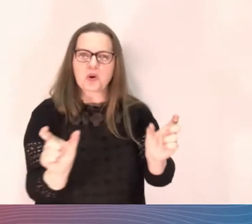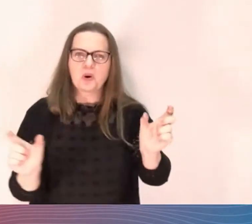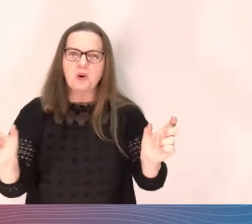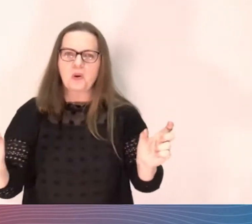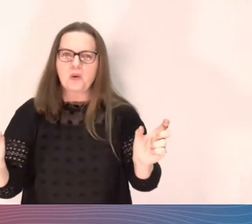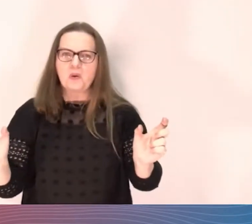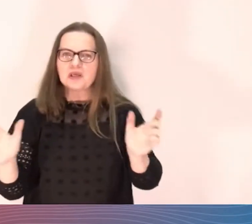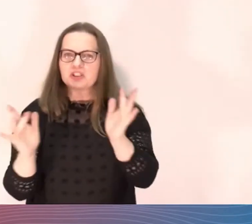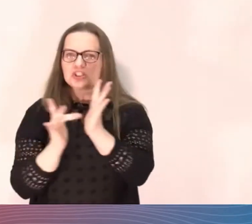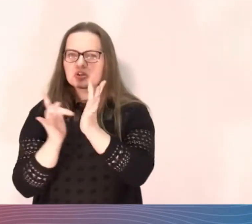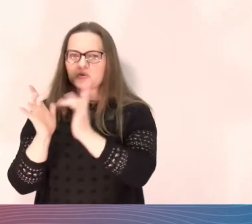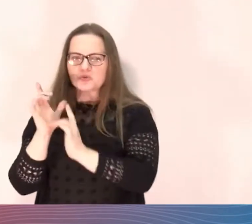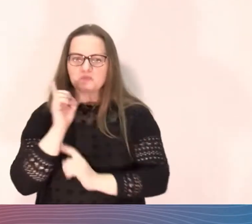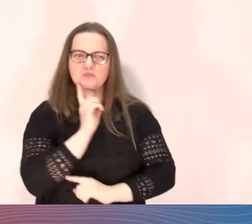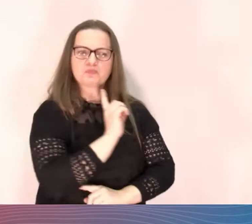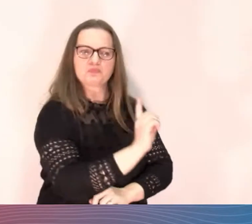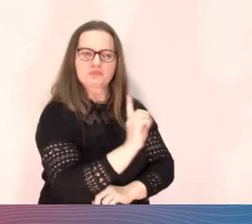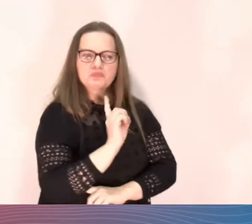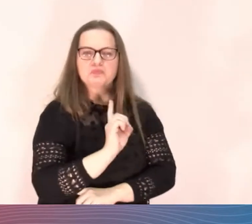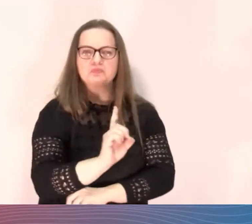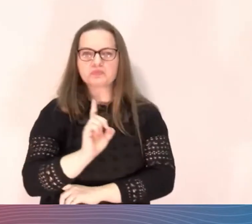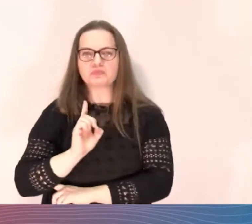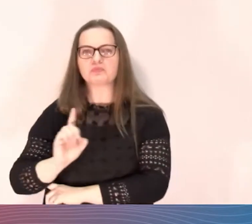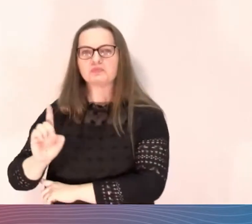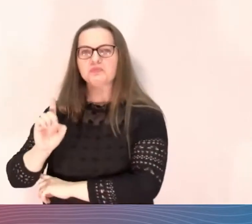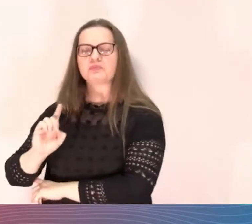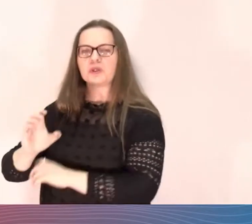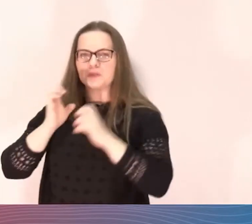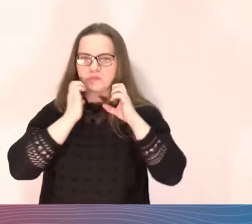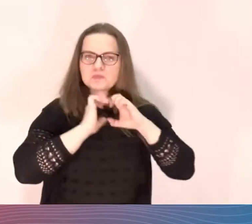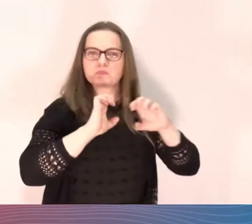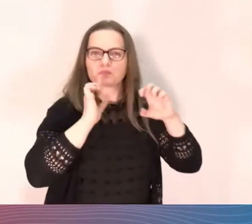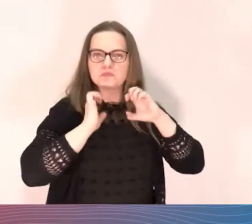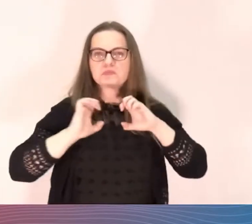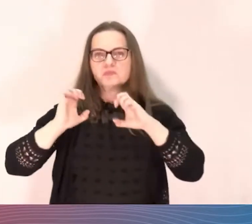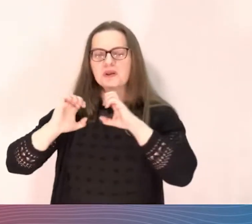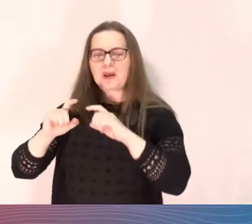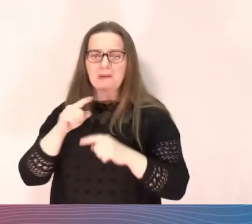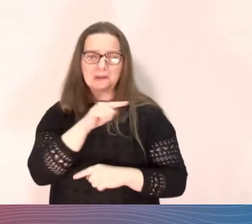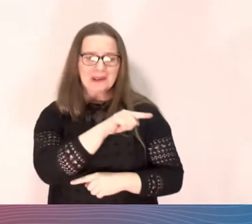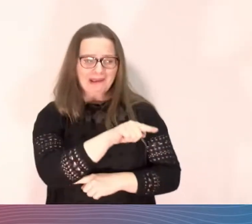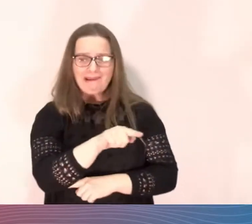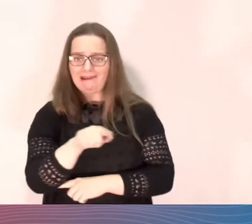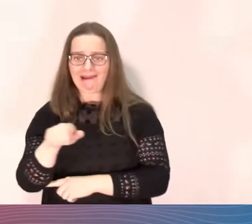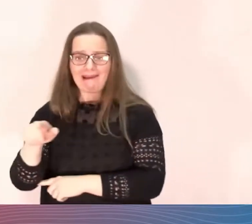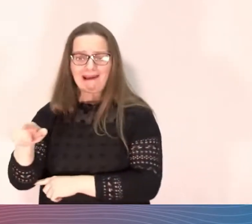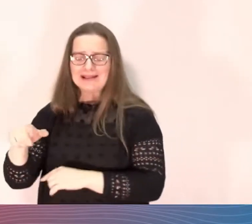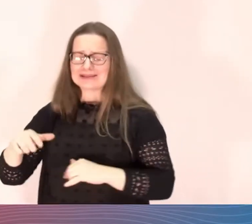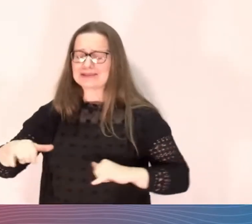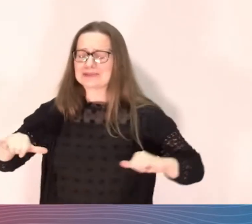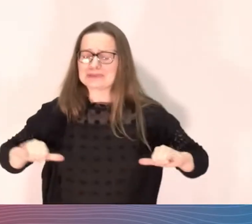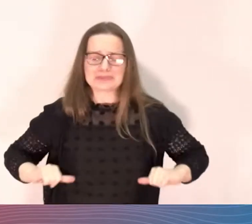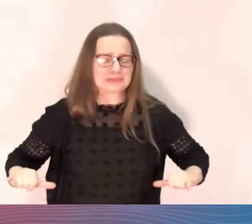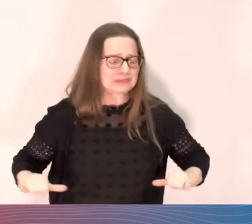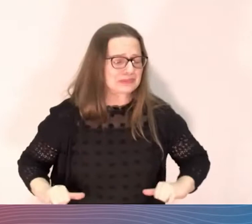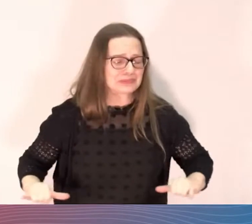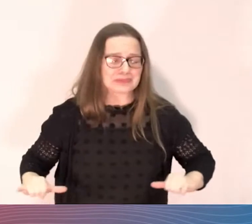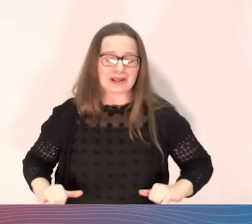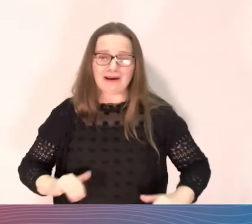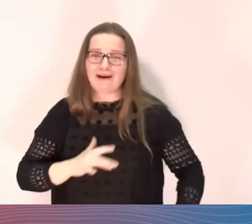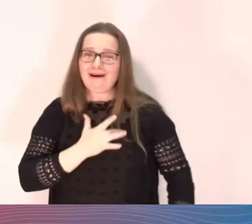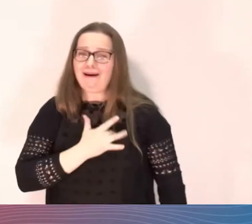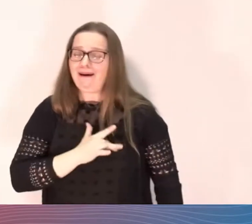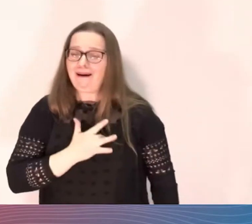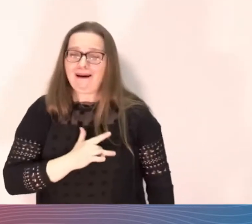exaustas, como ovelhas que não têm pastor. E hoje não é diferente.